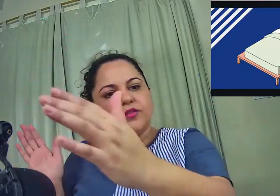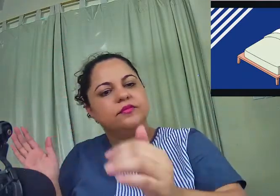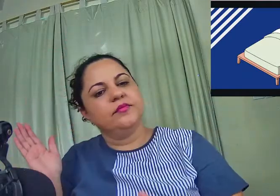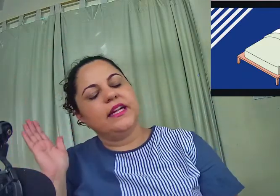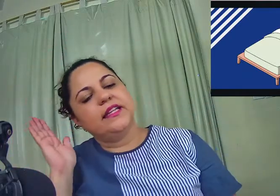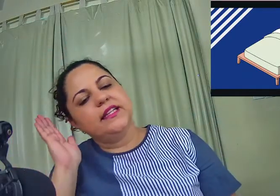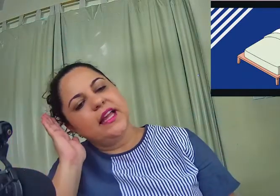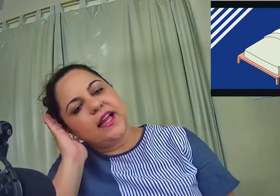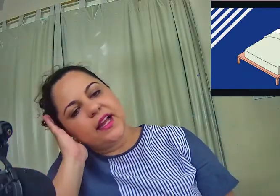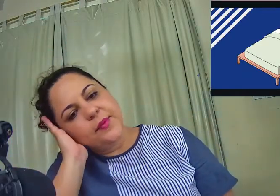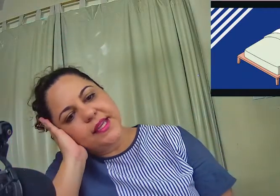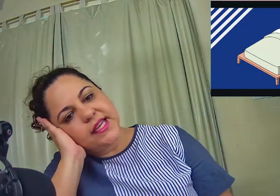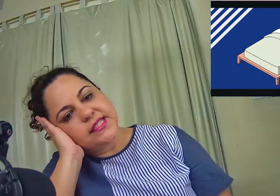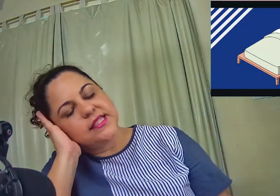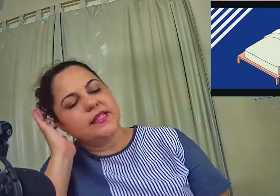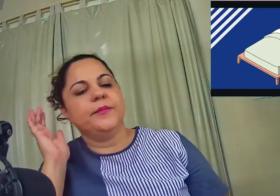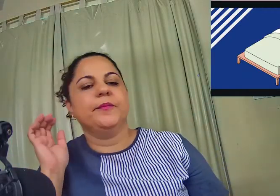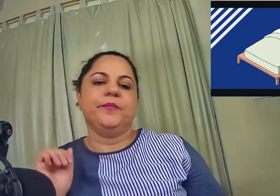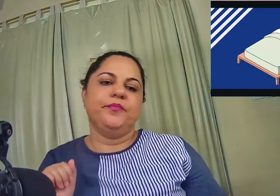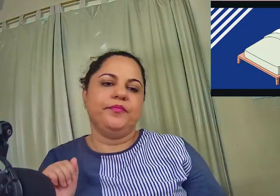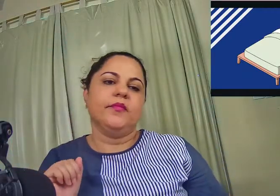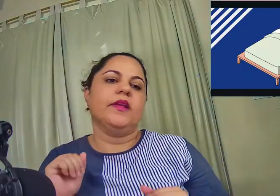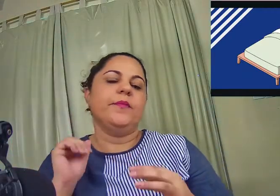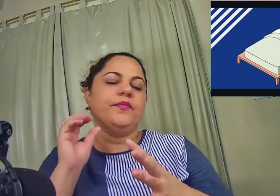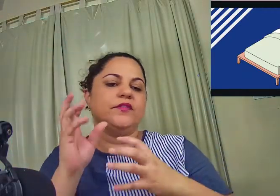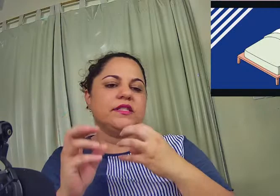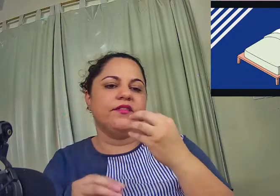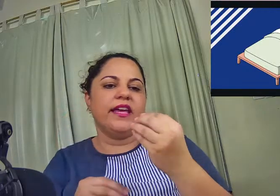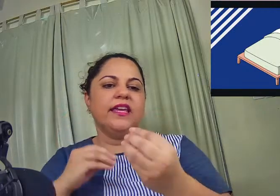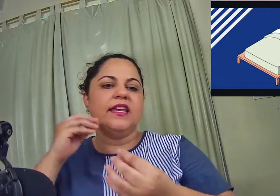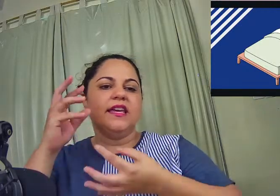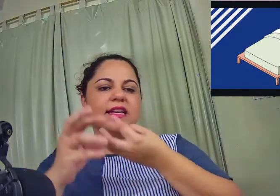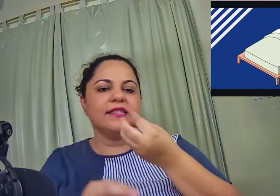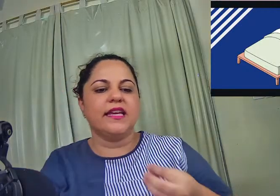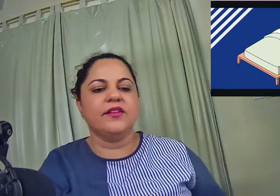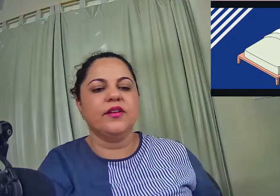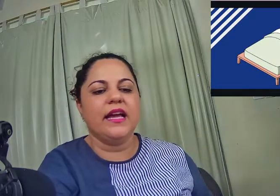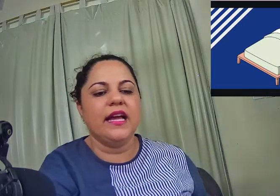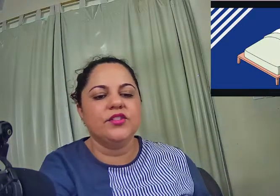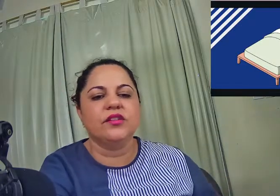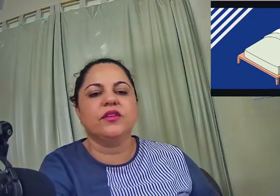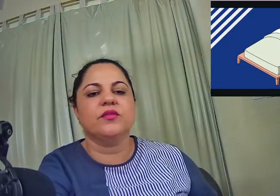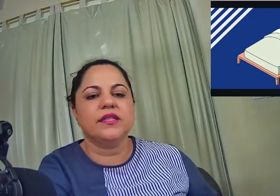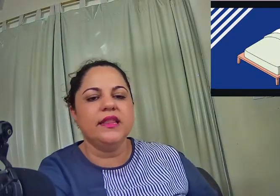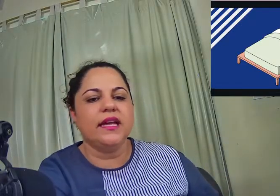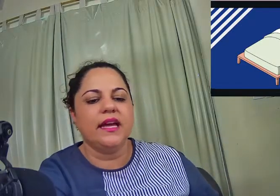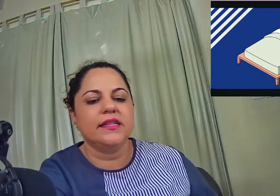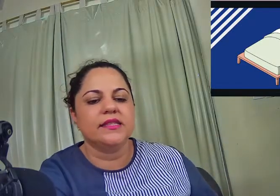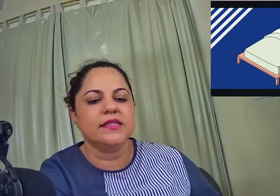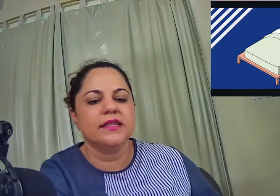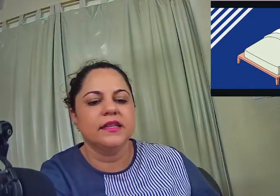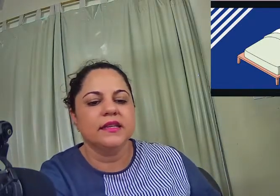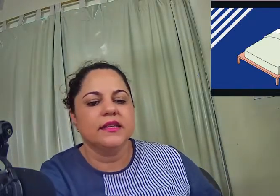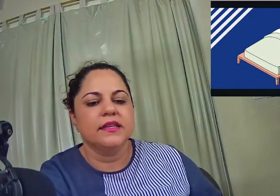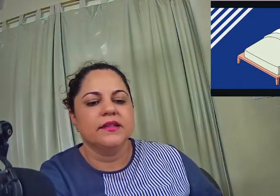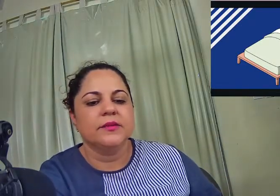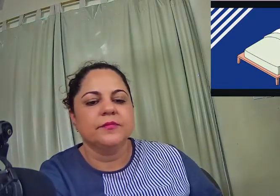para deitar a cabeça. Tá? Você vai enriquecendo a narrativa com os detalhes.